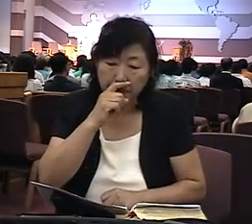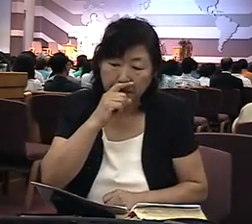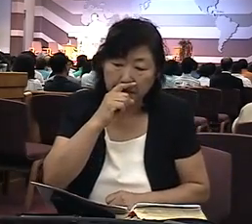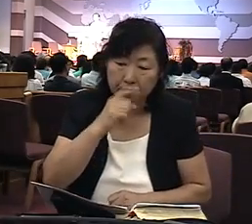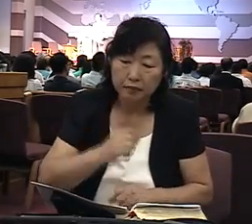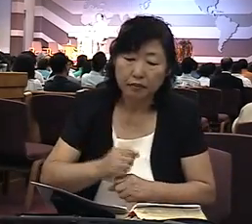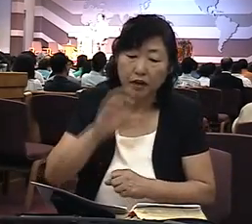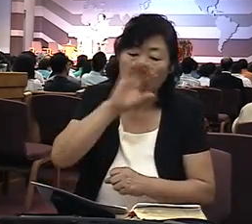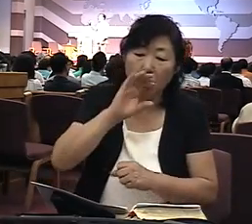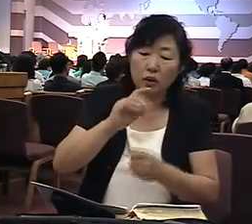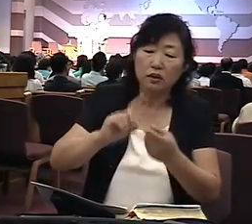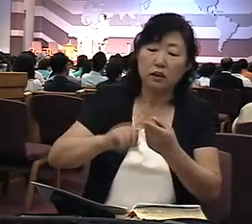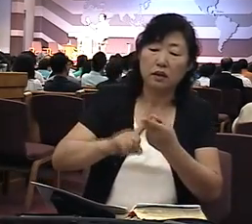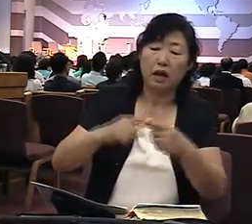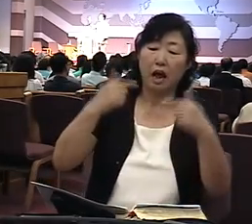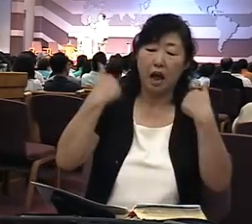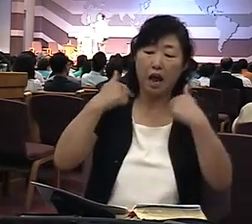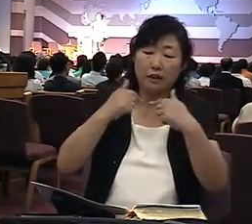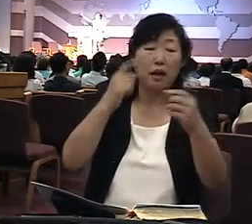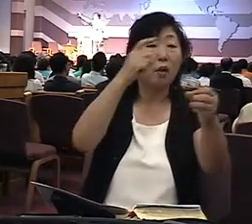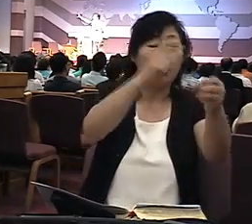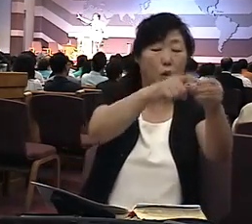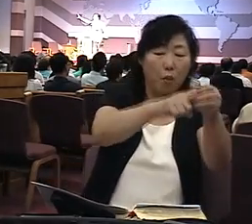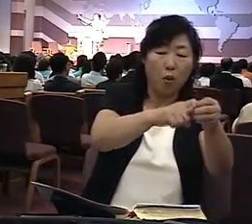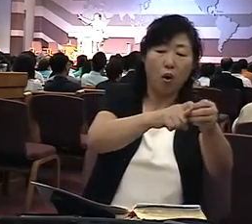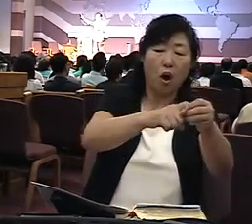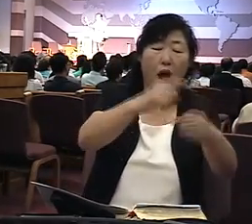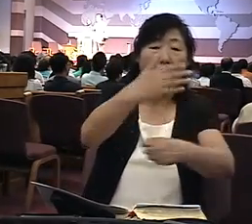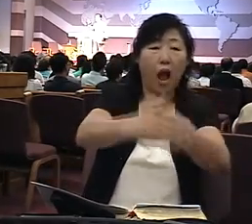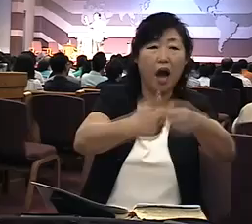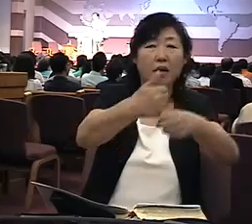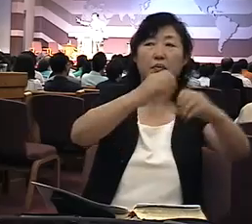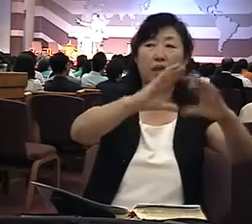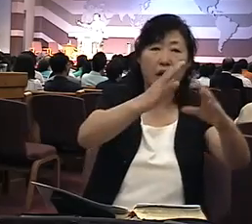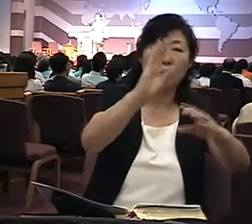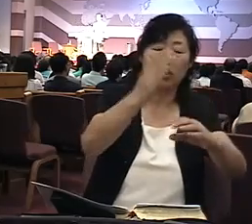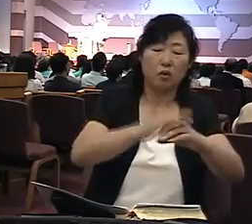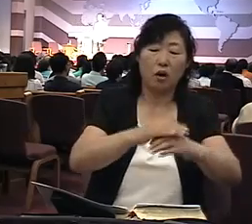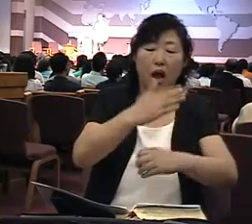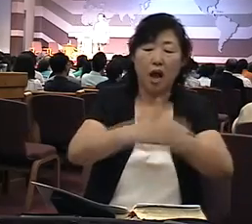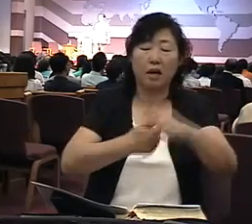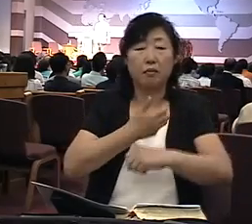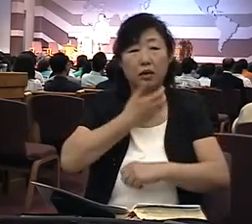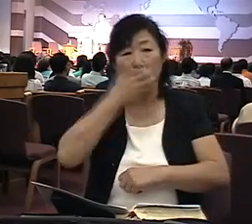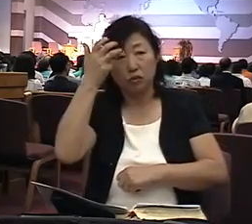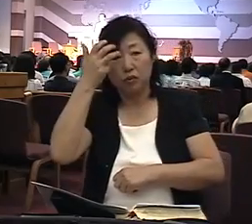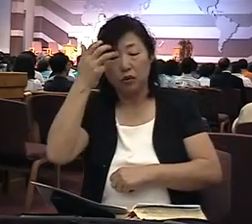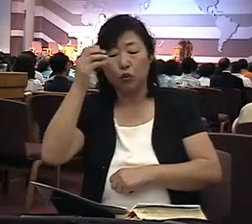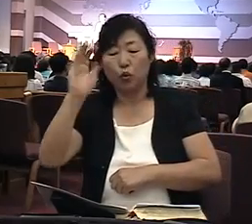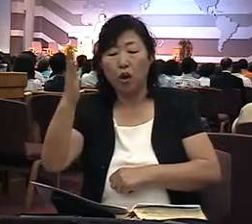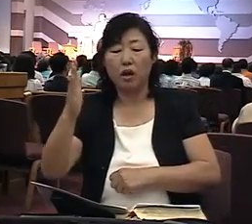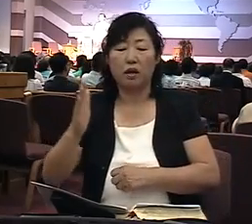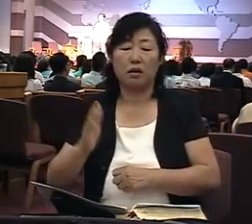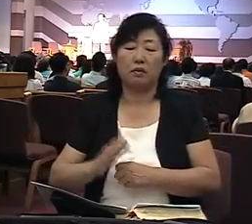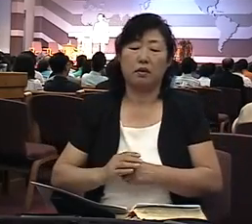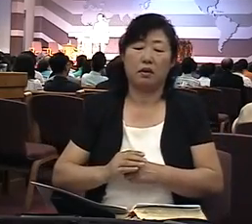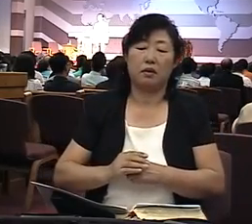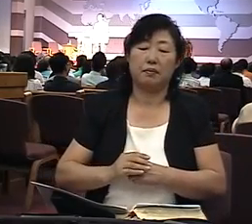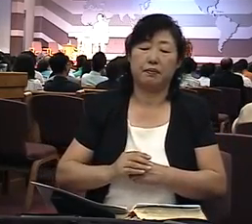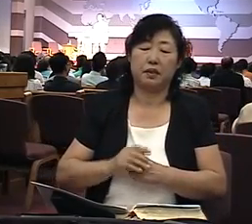훈련 자체가 항상 목표로 하나님의 나라가 되어야 됩니다. 그의 킹덤이 되어야 합니다. 그거를 하시기 위해